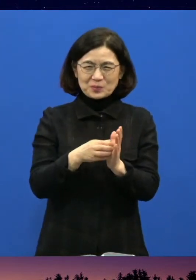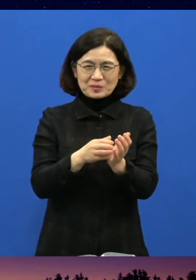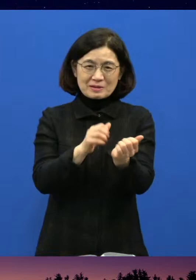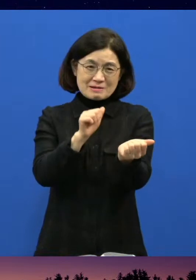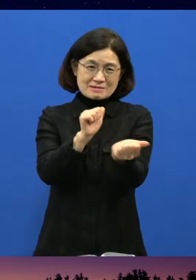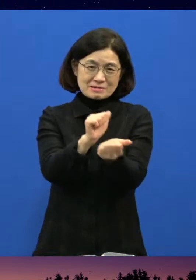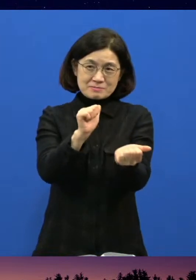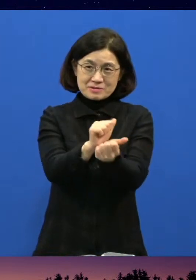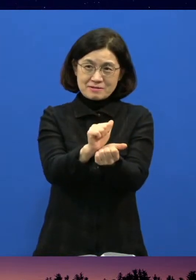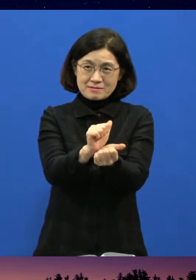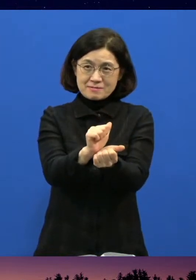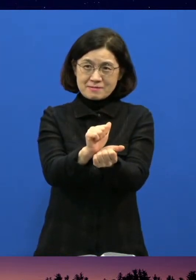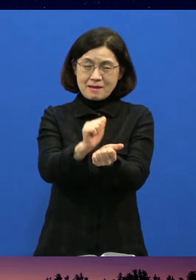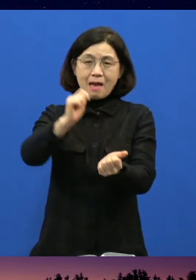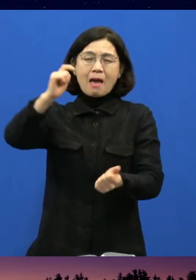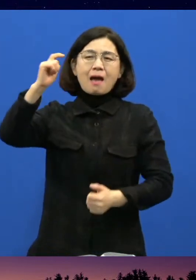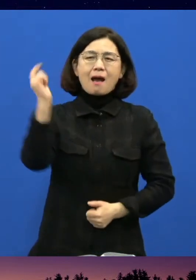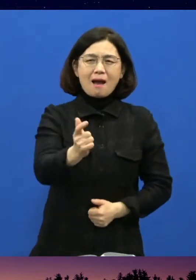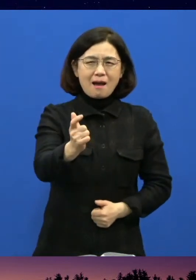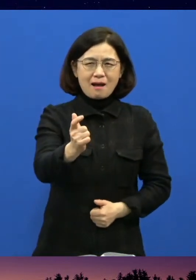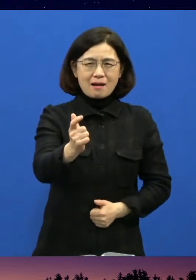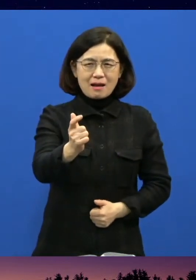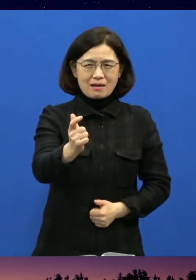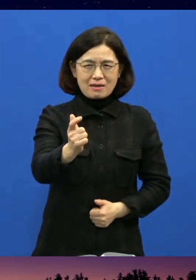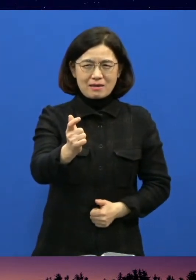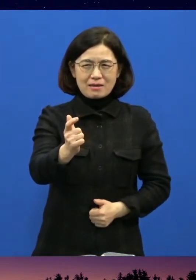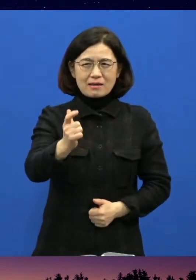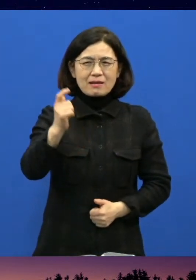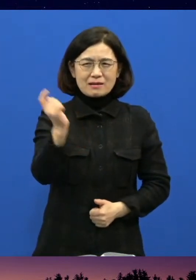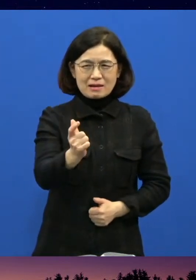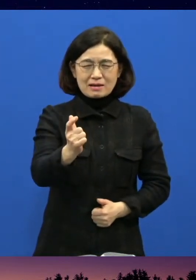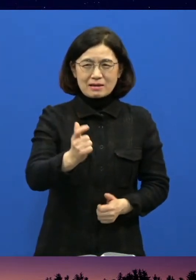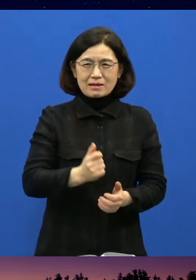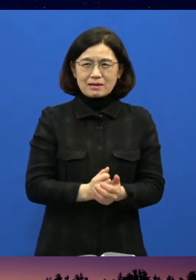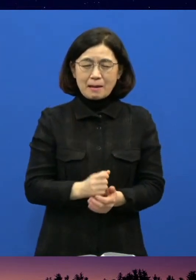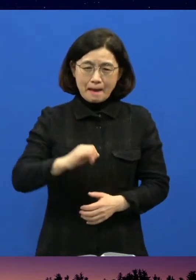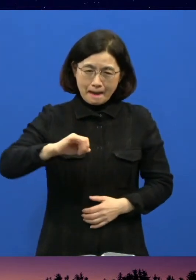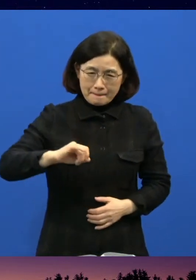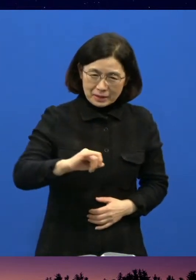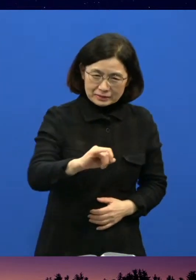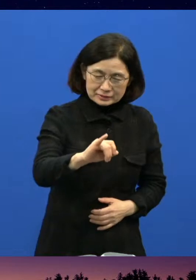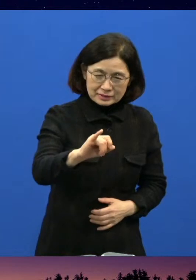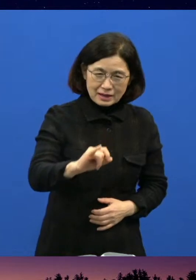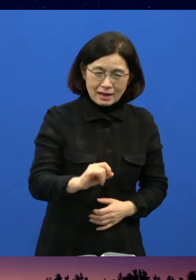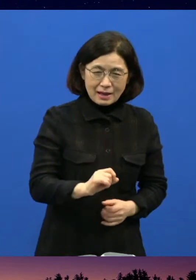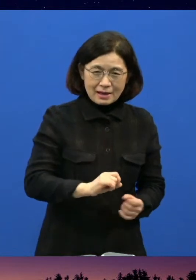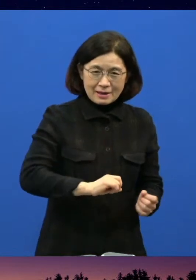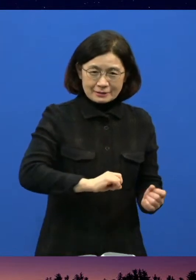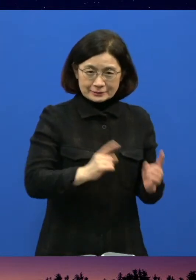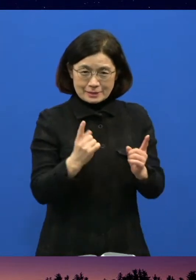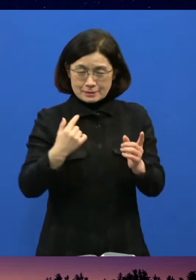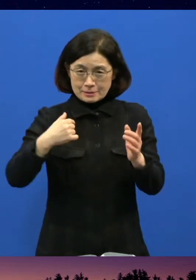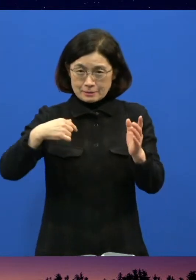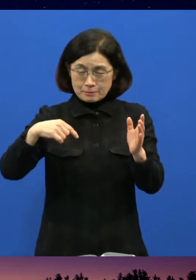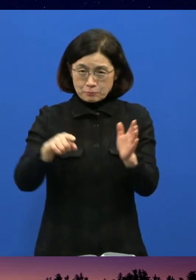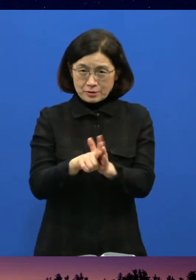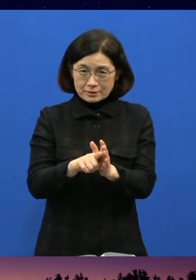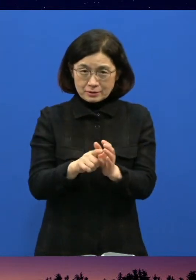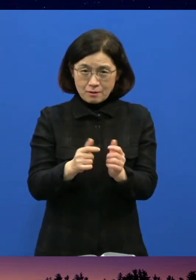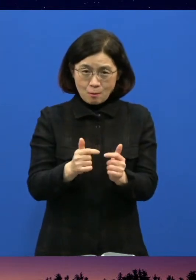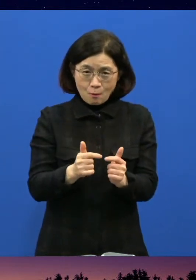전염력은 굉장히 높다는 것은 약하다는 얘기입니다. 바이러스가 살기 위해서 자기도 살려고 그러는